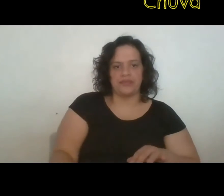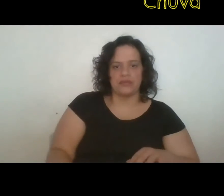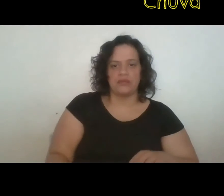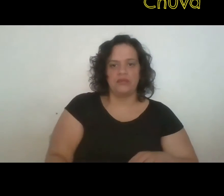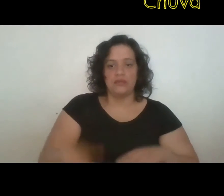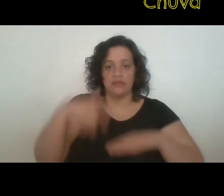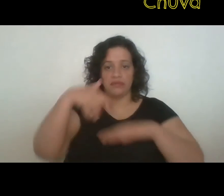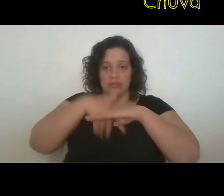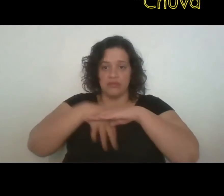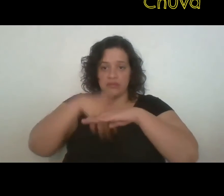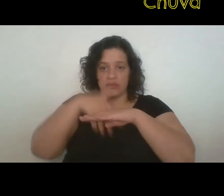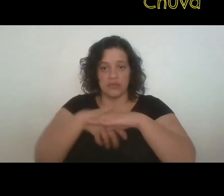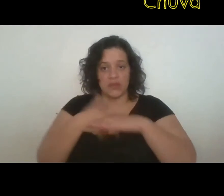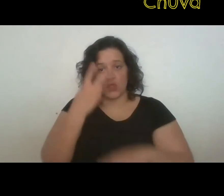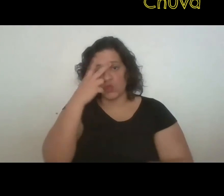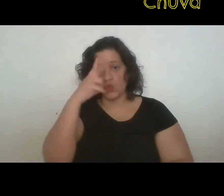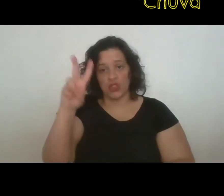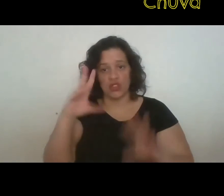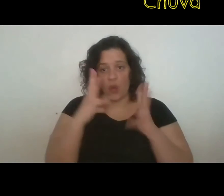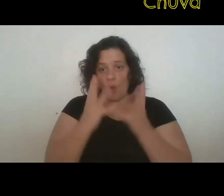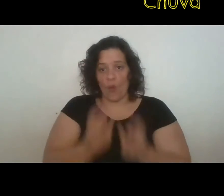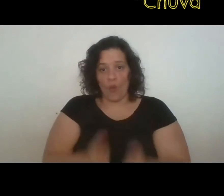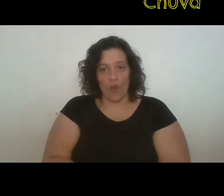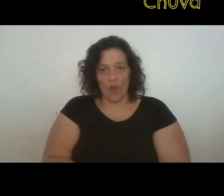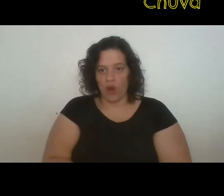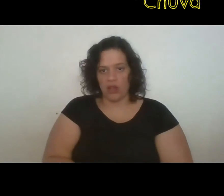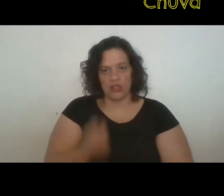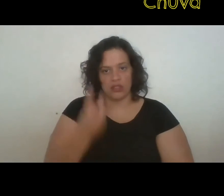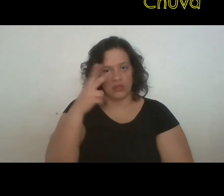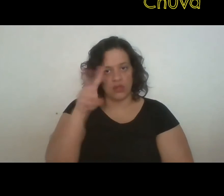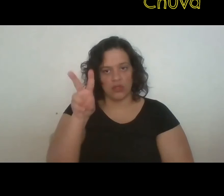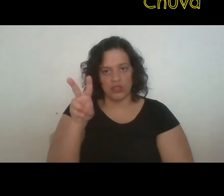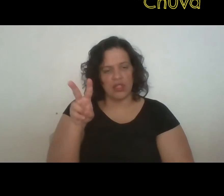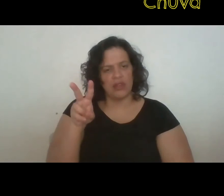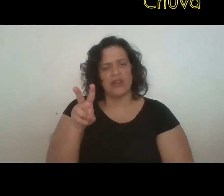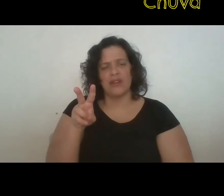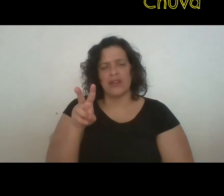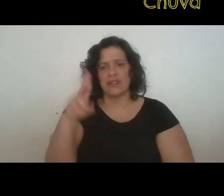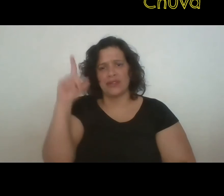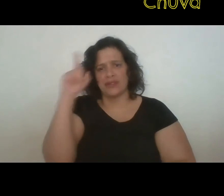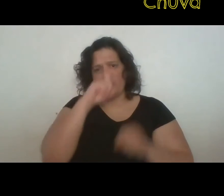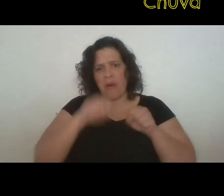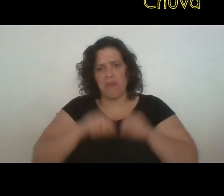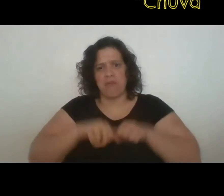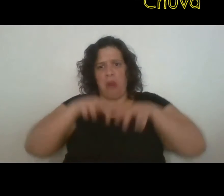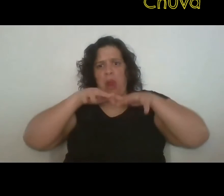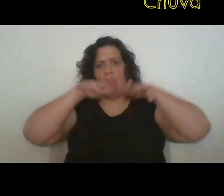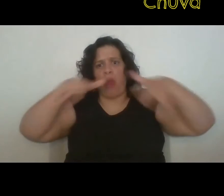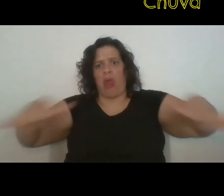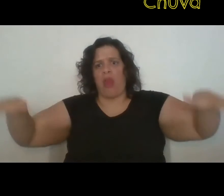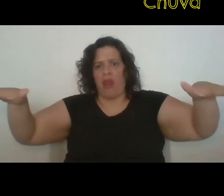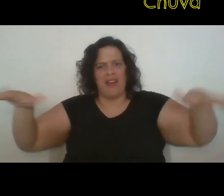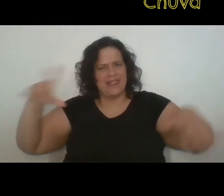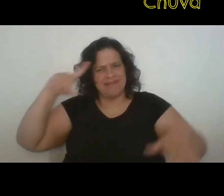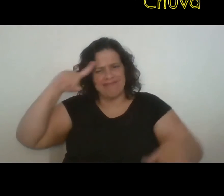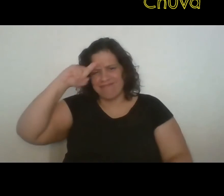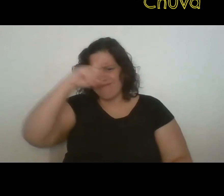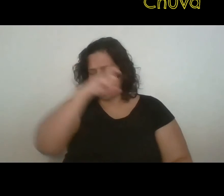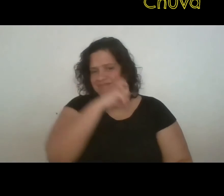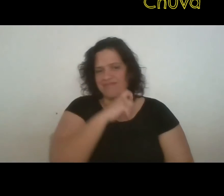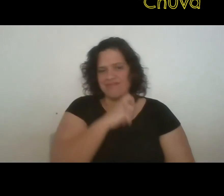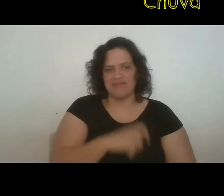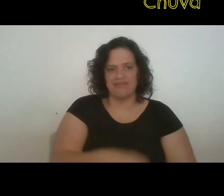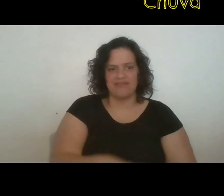2 dias, tá? Raramente a gente tem um transbordamento da água do jardim de chuva para dentro da galeria